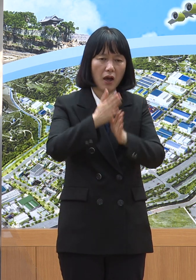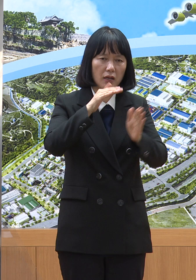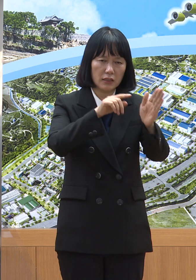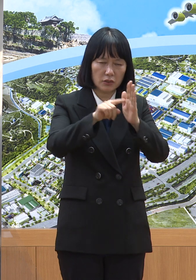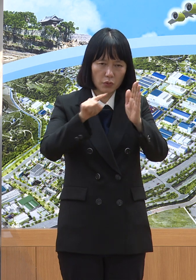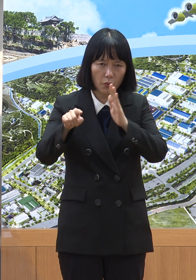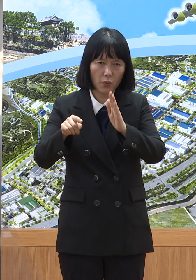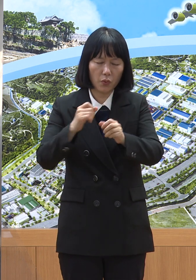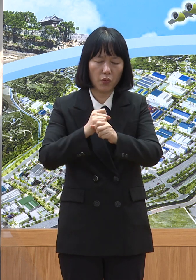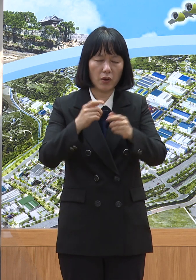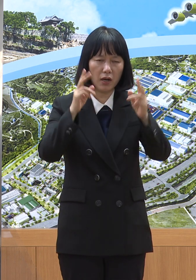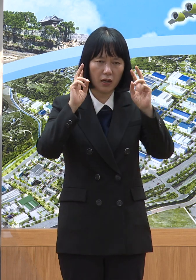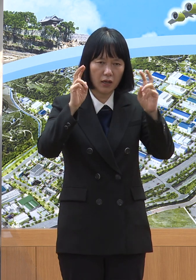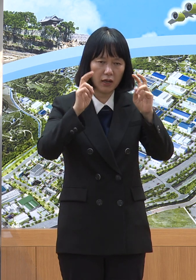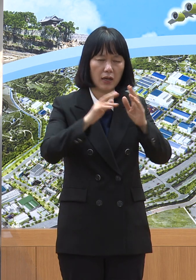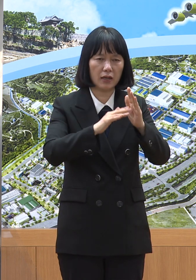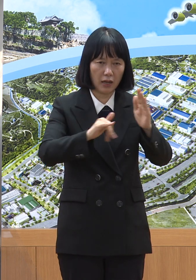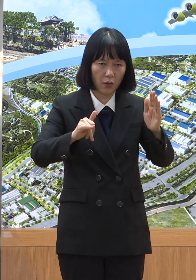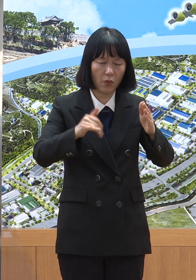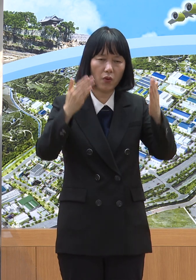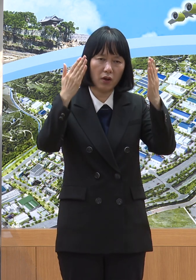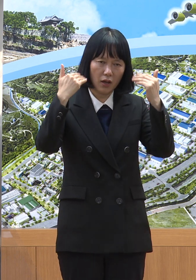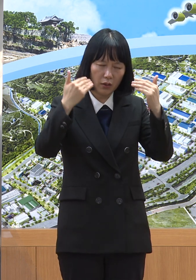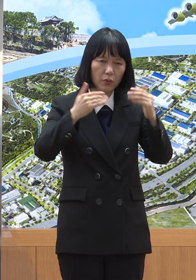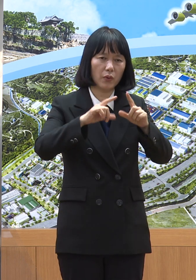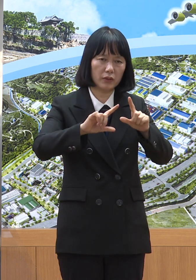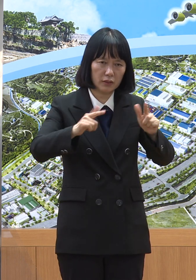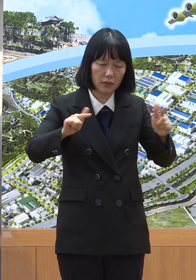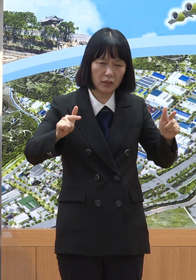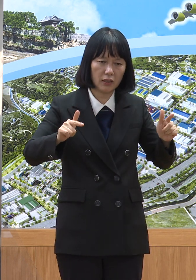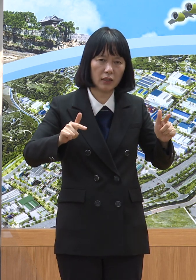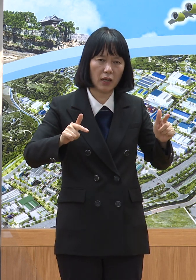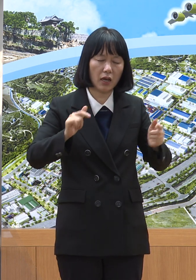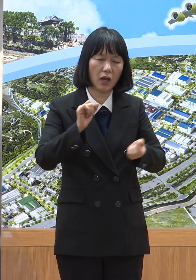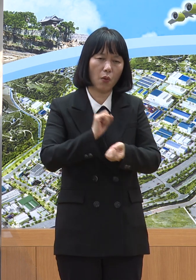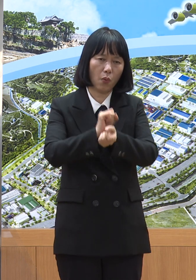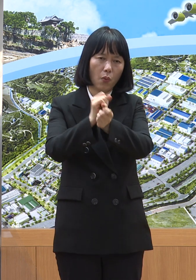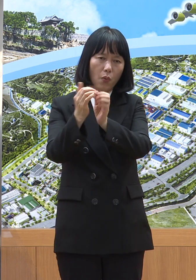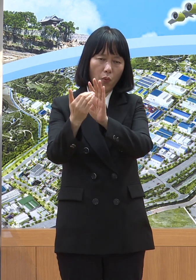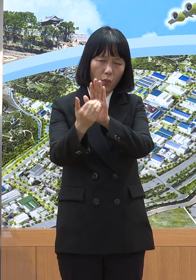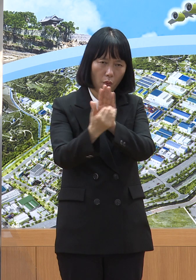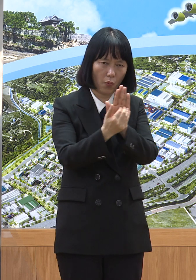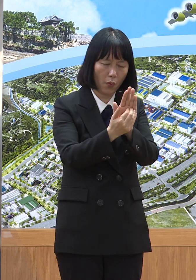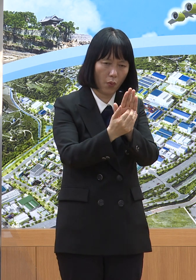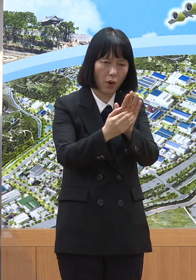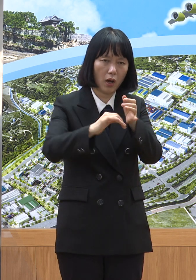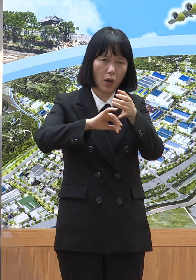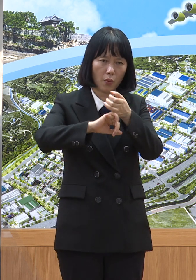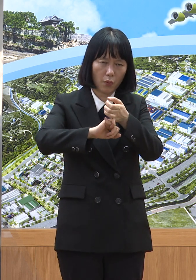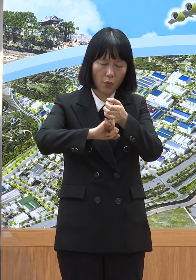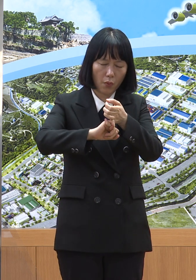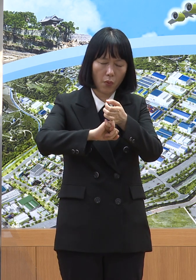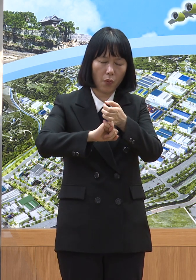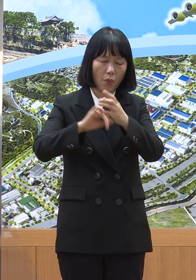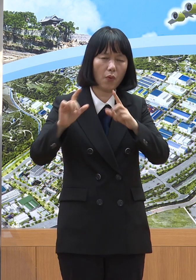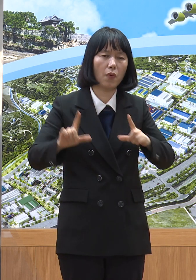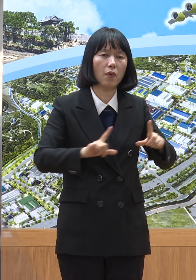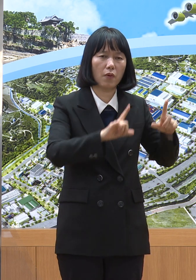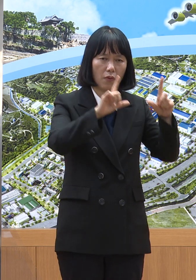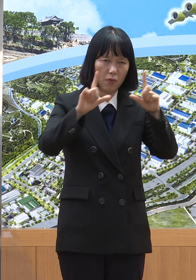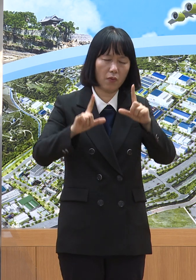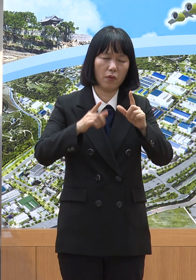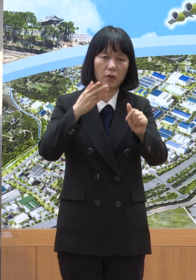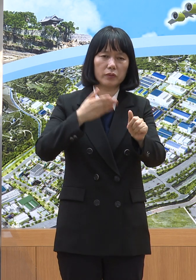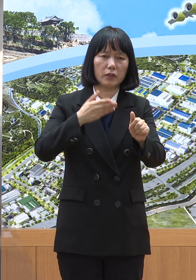물론 직장, 가정, 학교 등에서 감염 예방 수칙 준수를 반드시 생활화하여